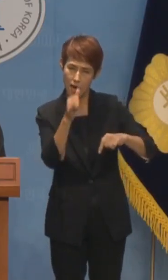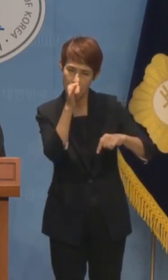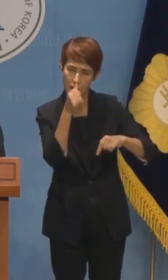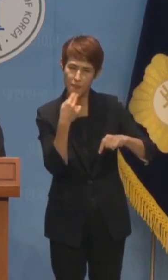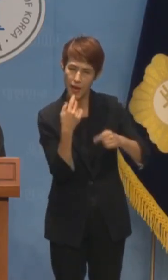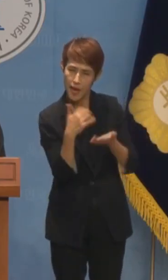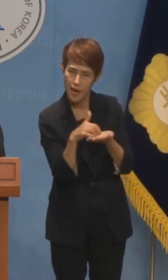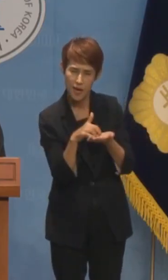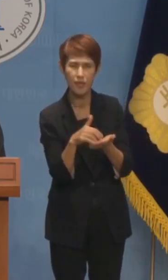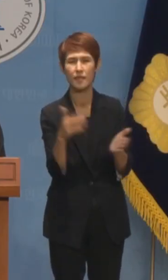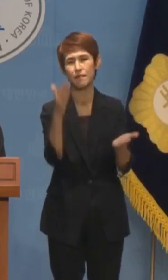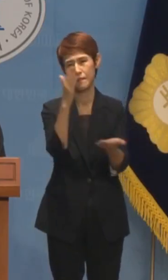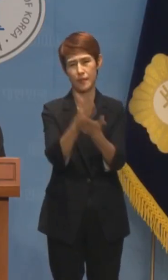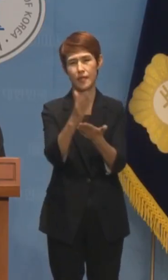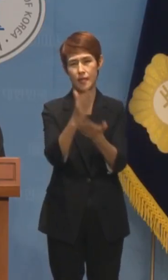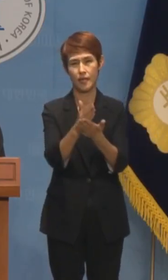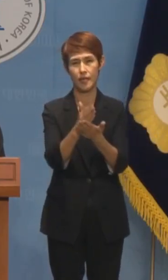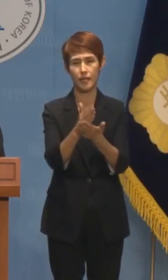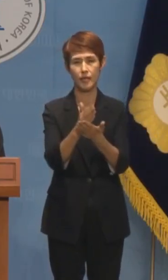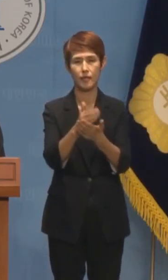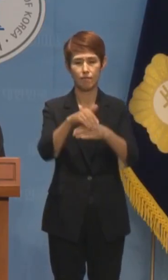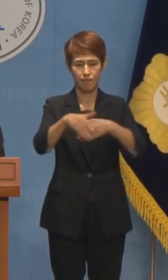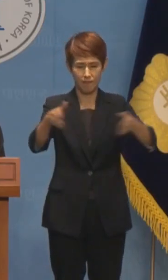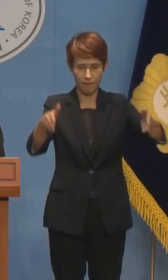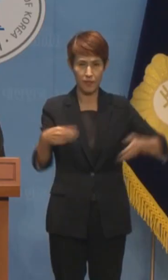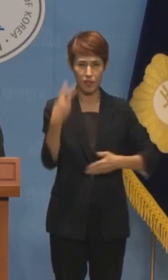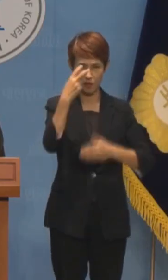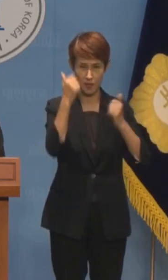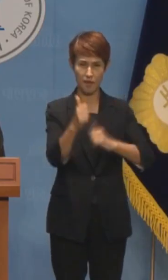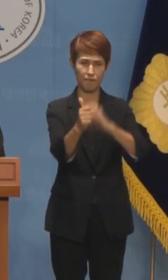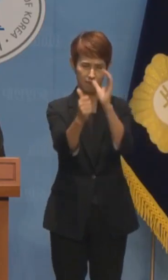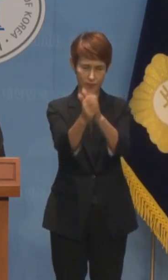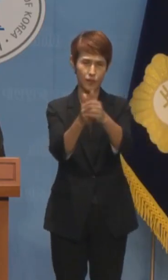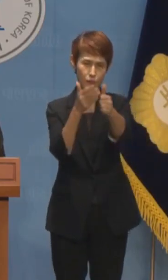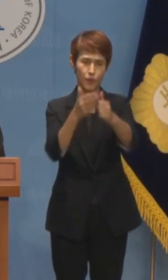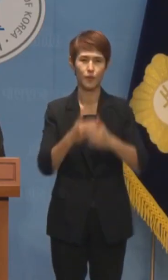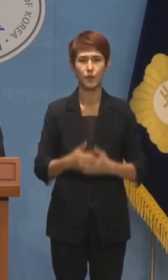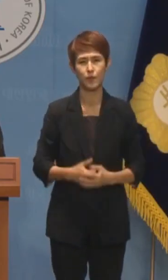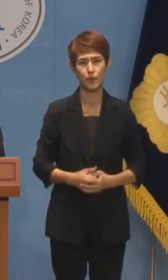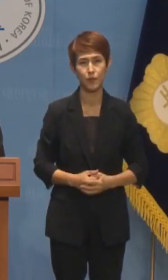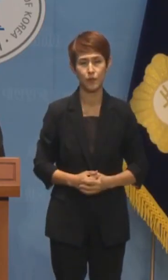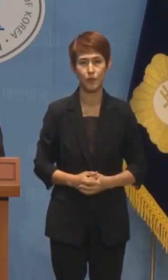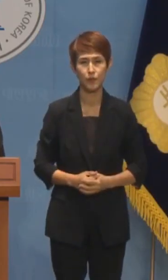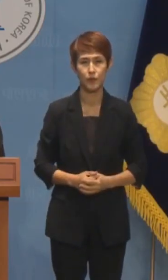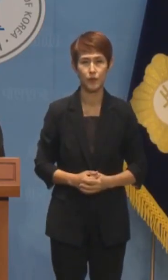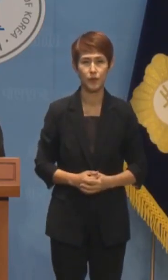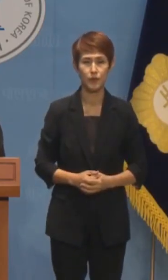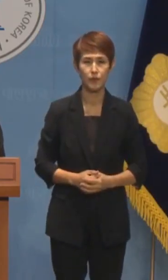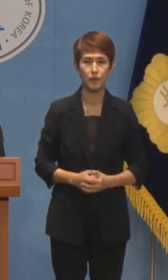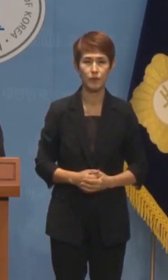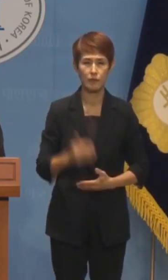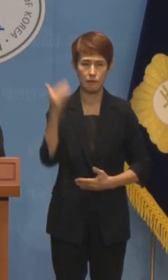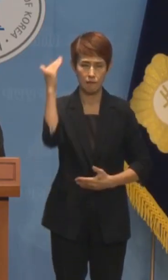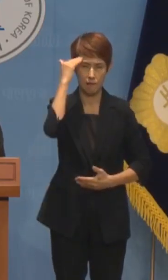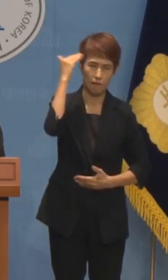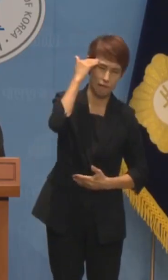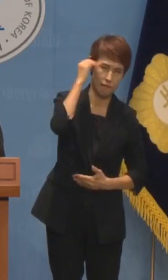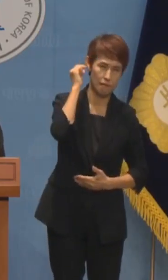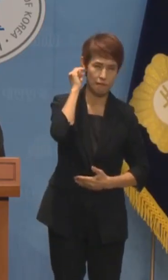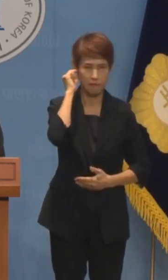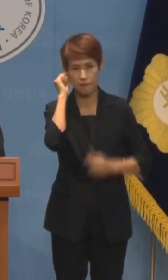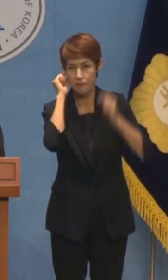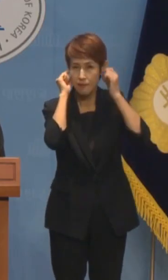중립성과 독립성을 지켜 검찰의 본분을 다하십시오. 어떠한 외부의 영향이나 치우침